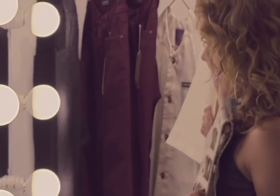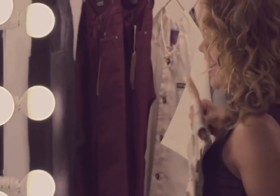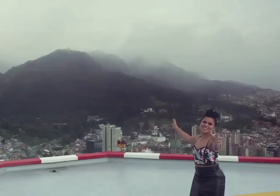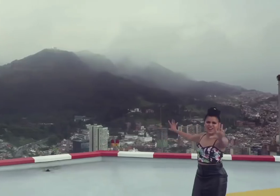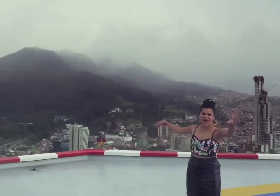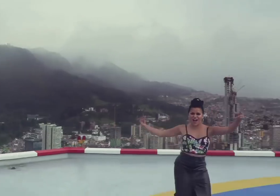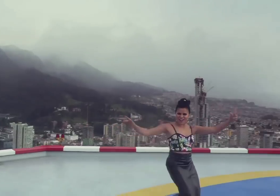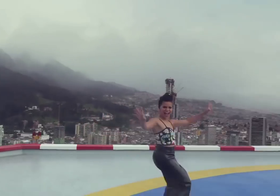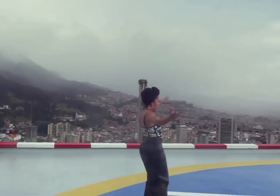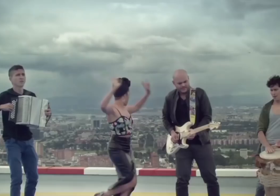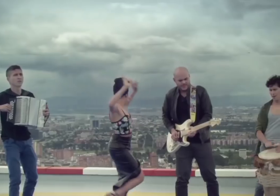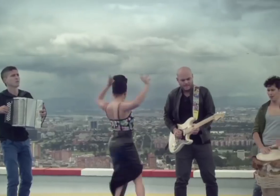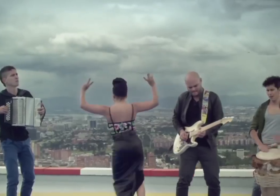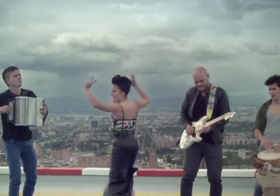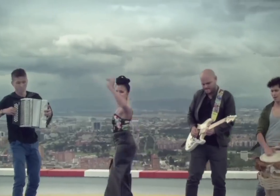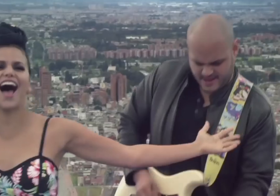también moneda